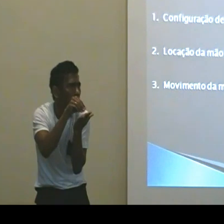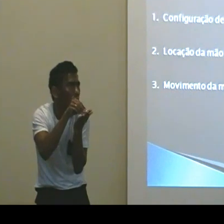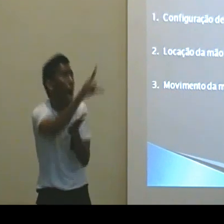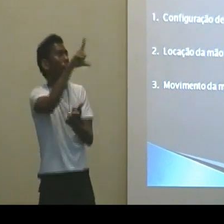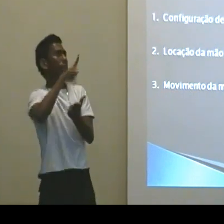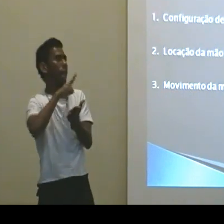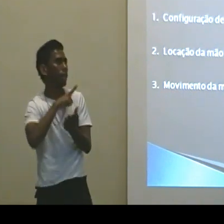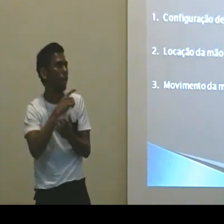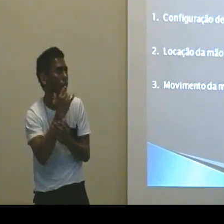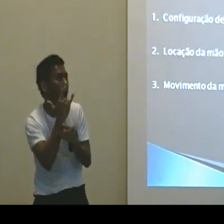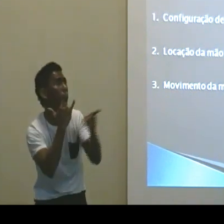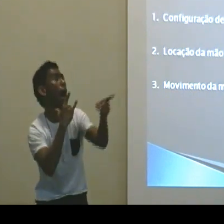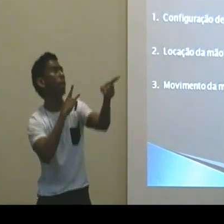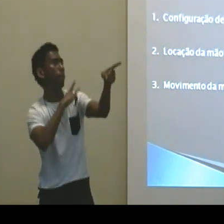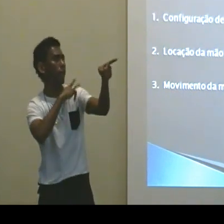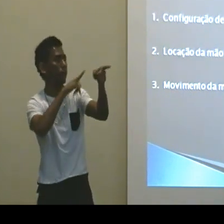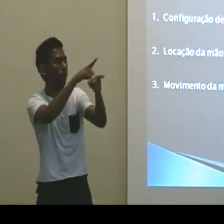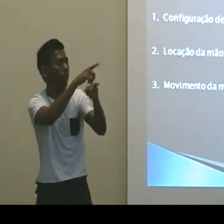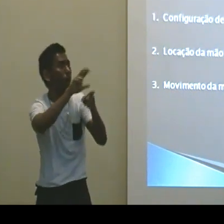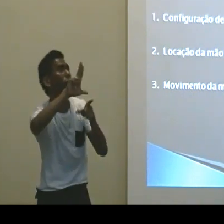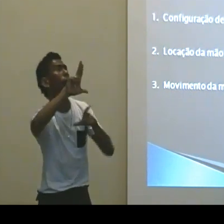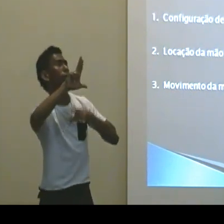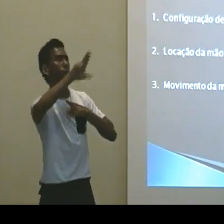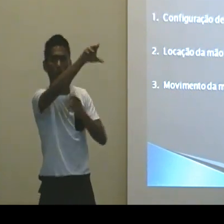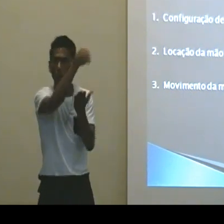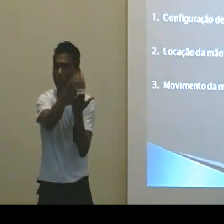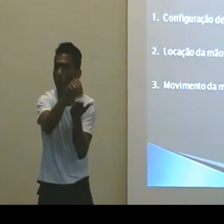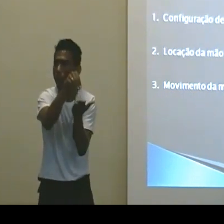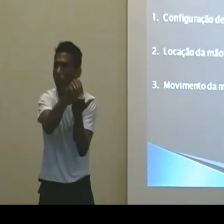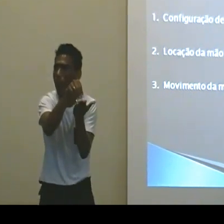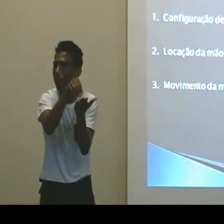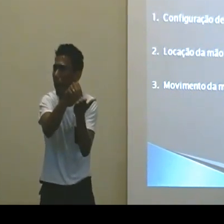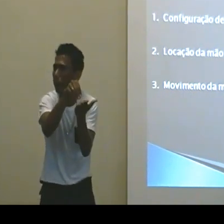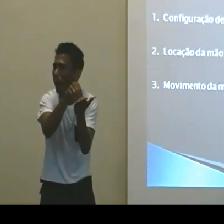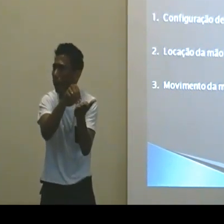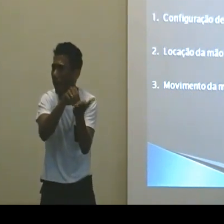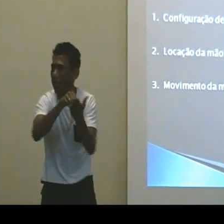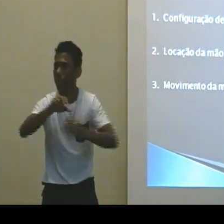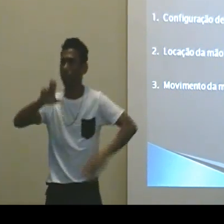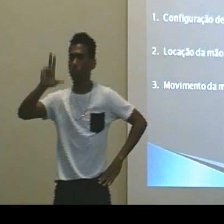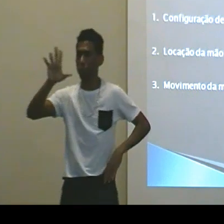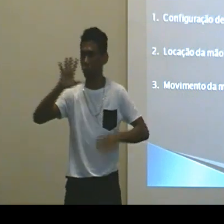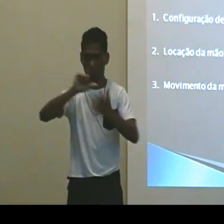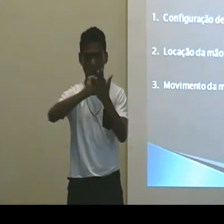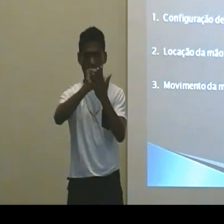e registrou. Viu uma outra configuração de mão e foi fazendo o registro.